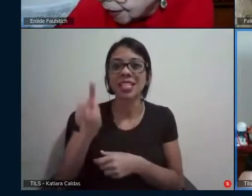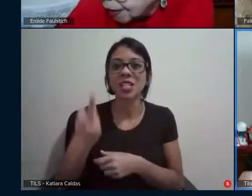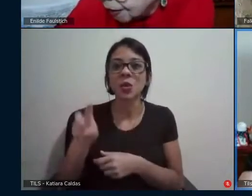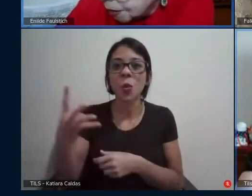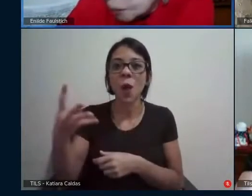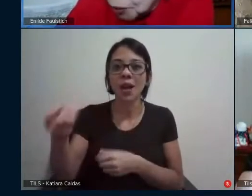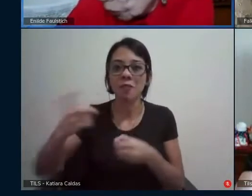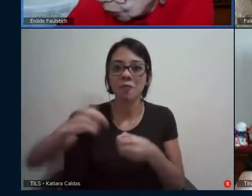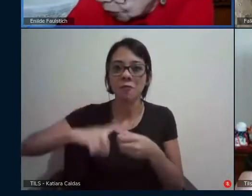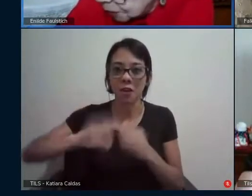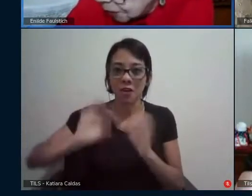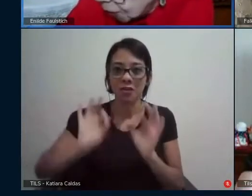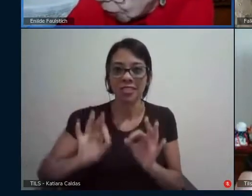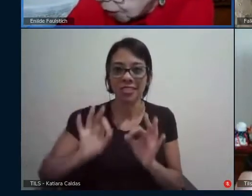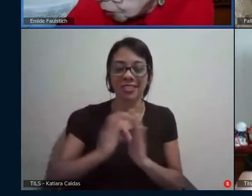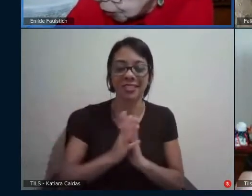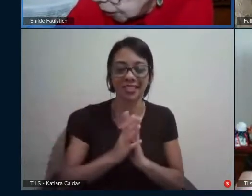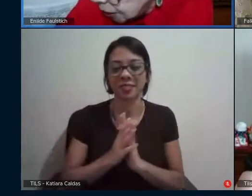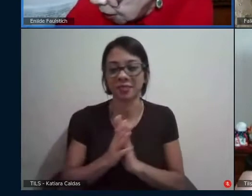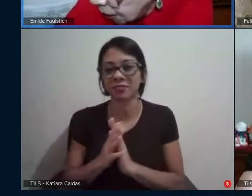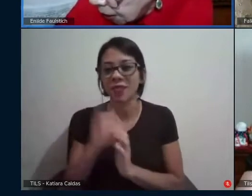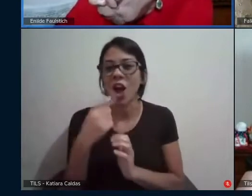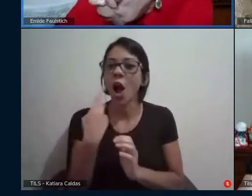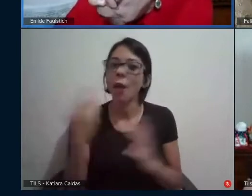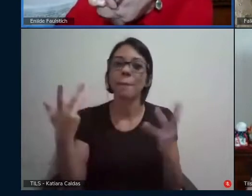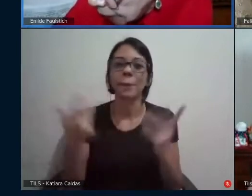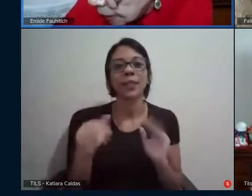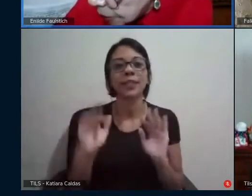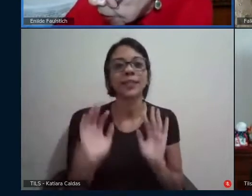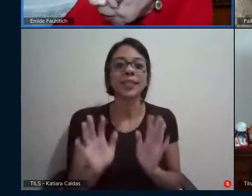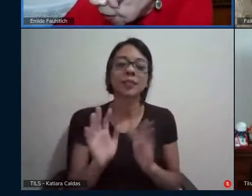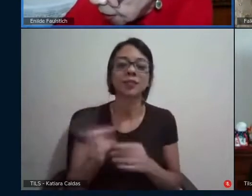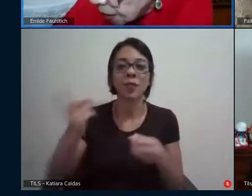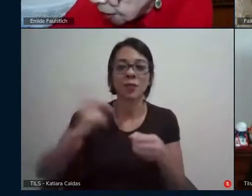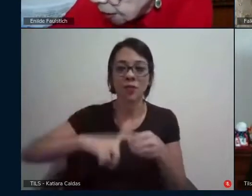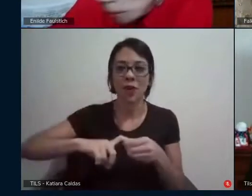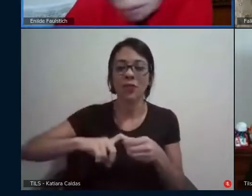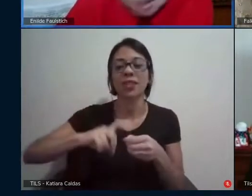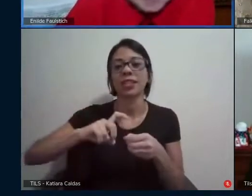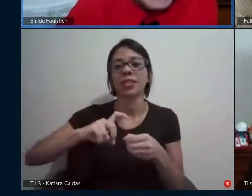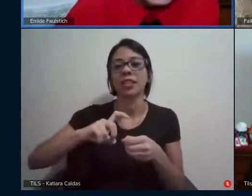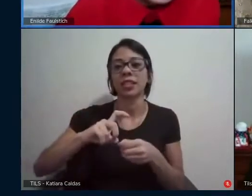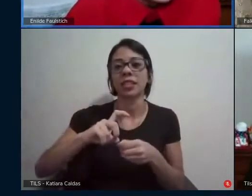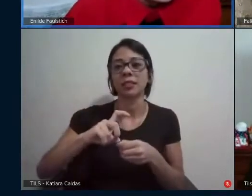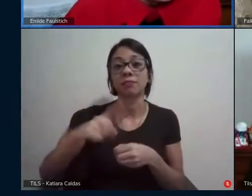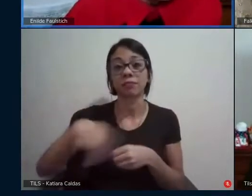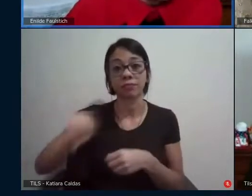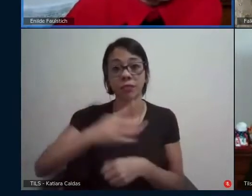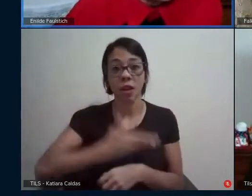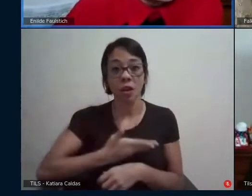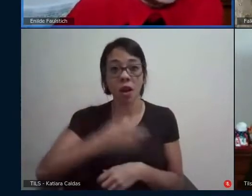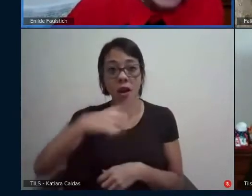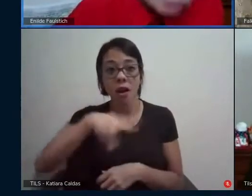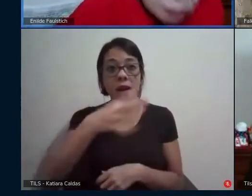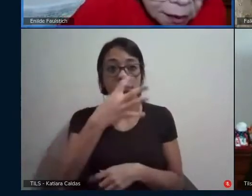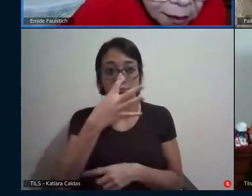5h40. Pronto, hora bonita. Então, nós voltaremos. Amigos, todos que estão